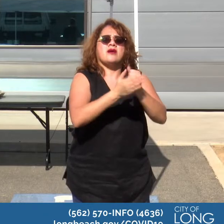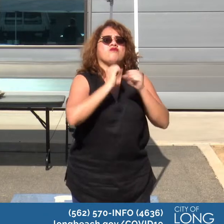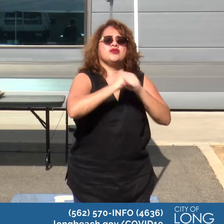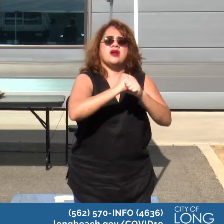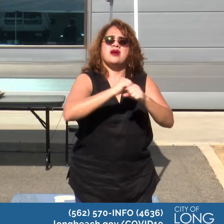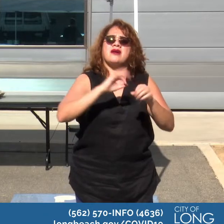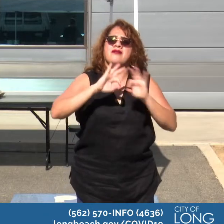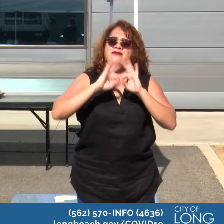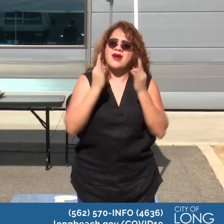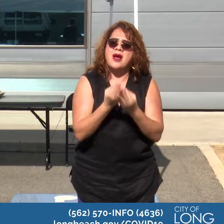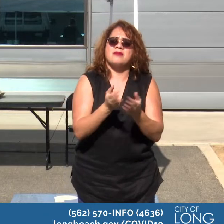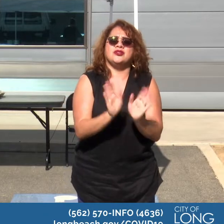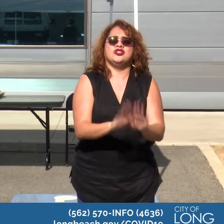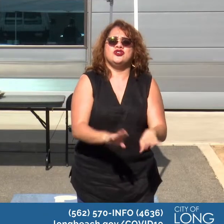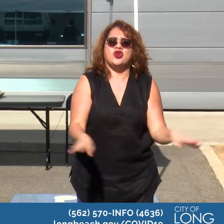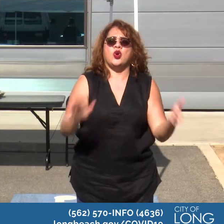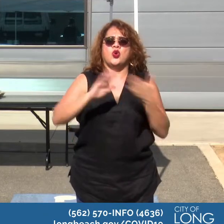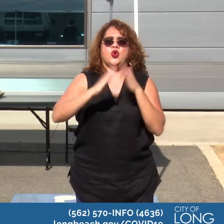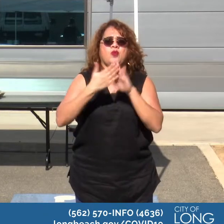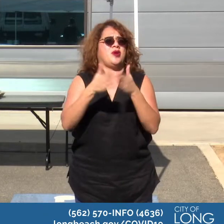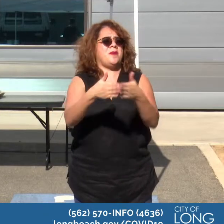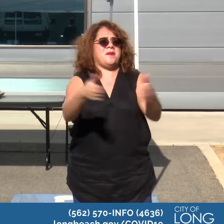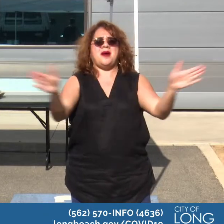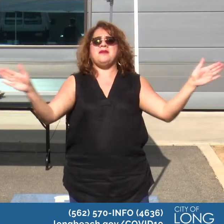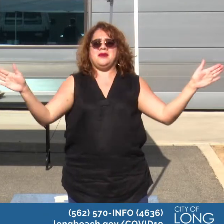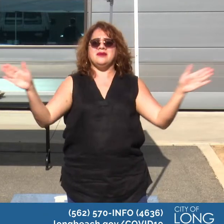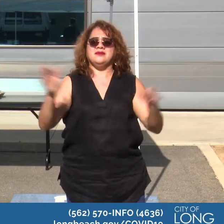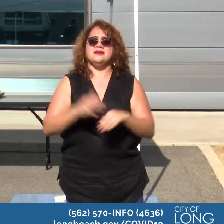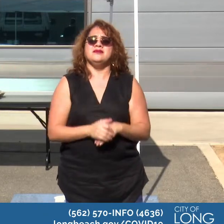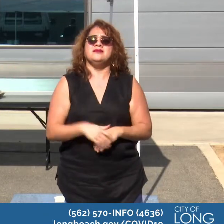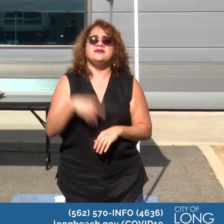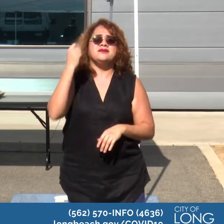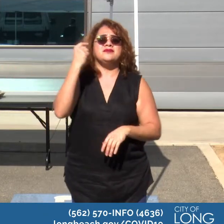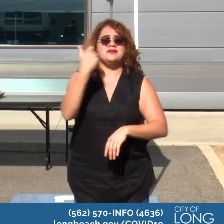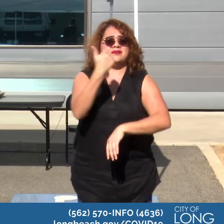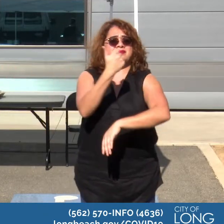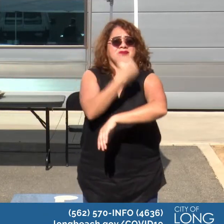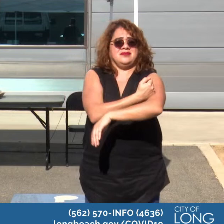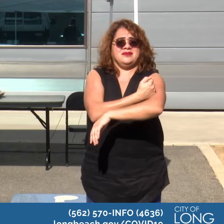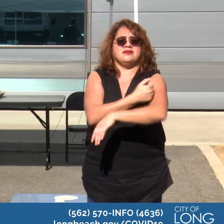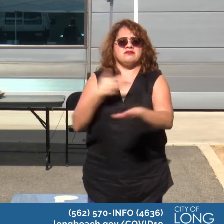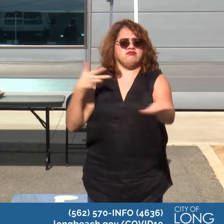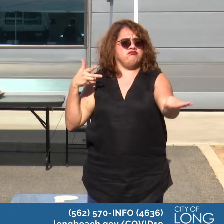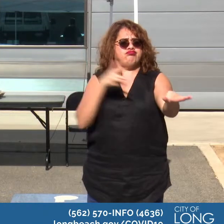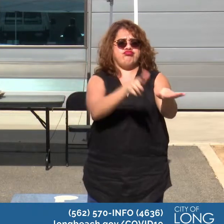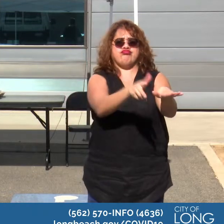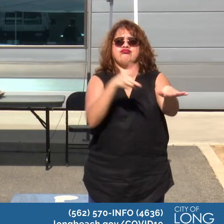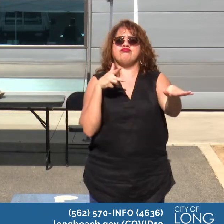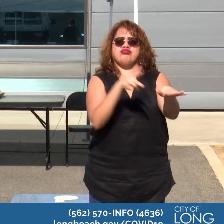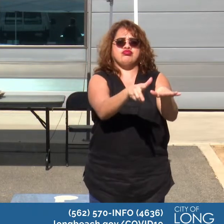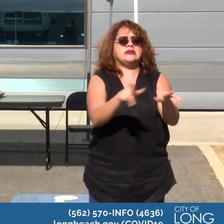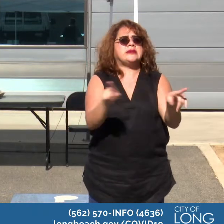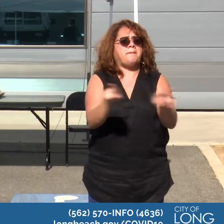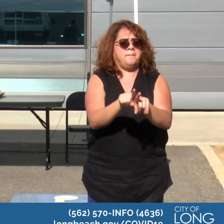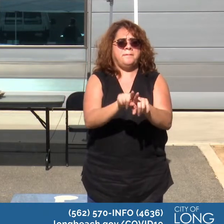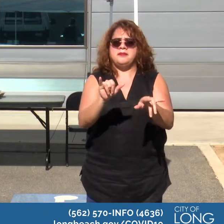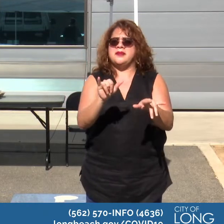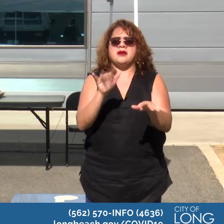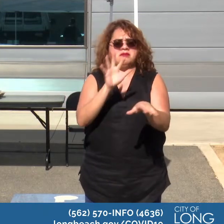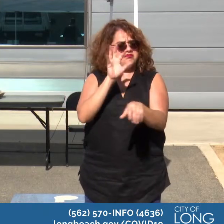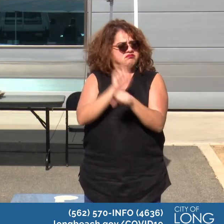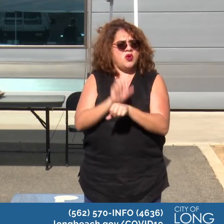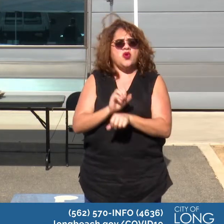las vacunaciones están siendo ofrecidas por automóvil, tendremos vacunaciones móviles a principios de